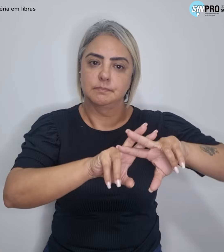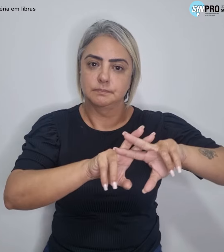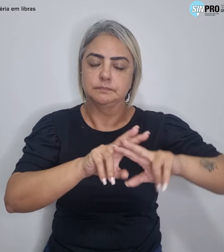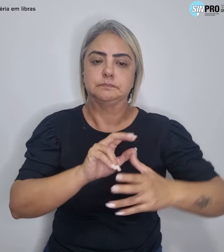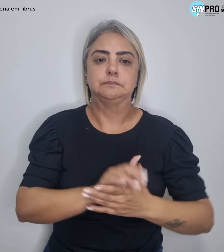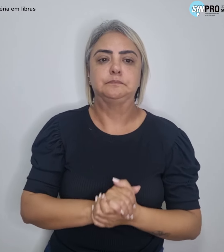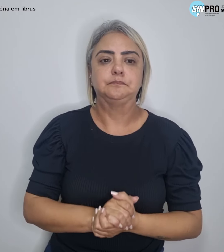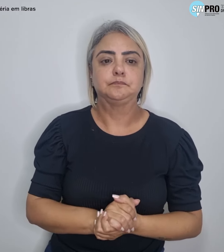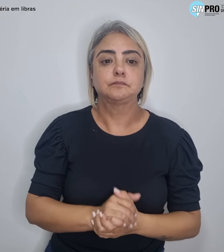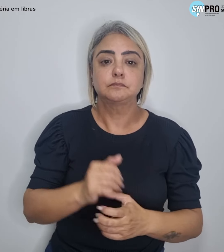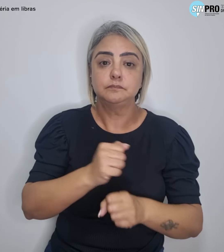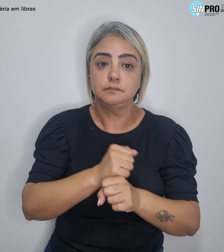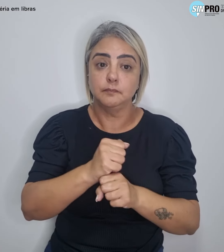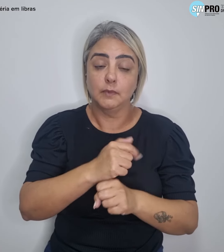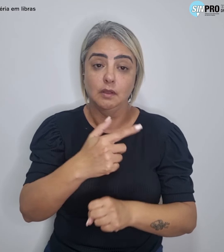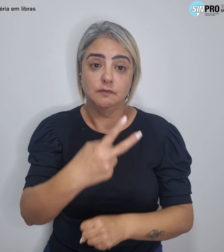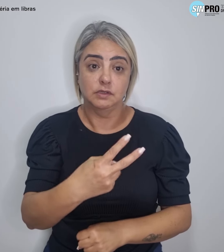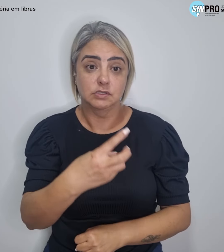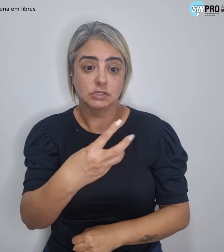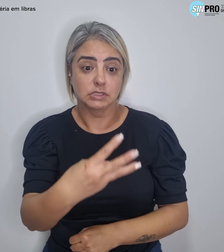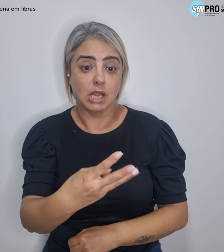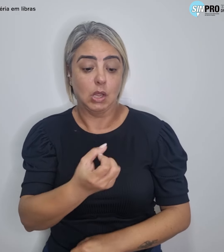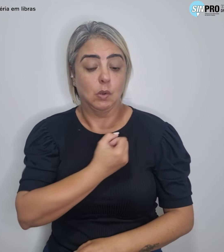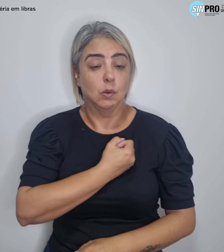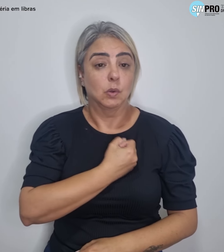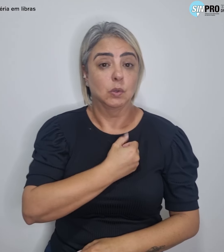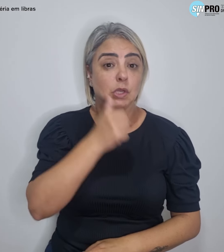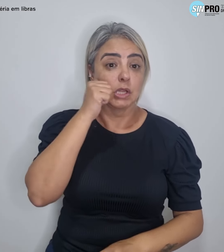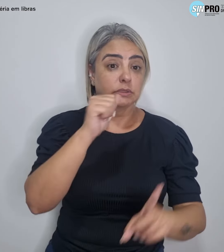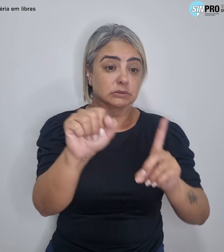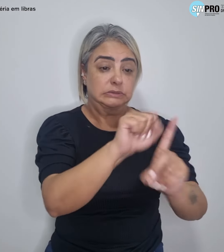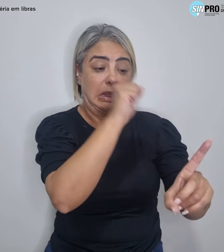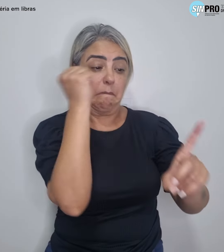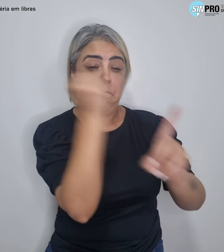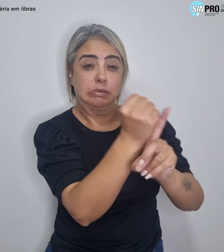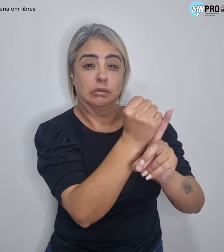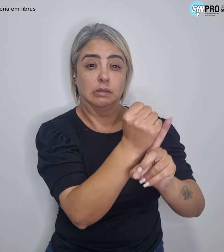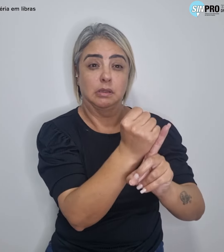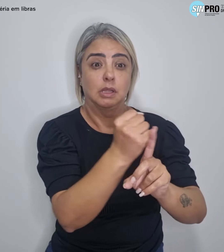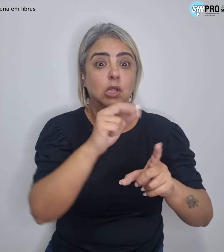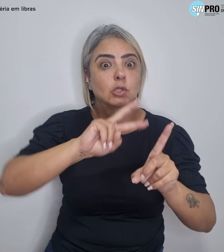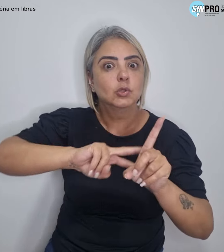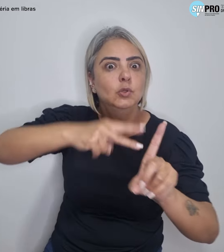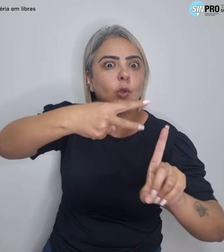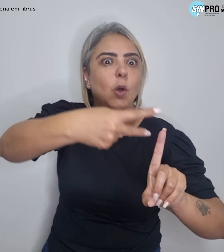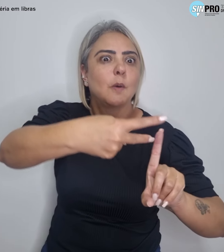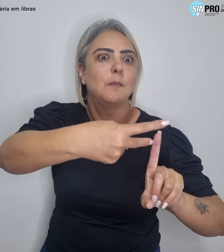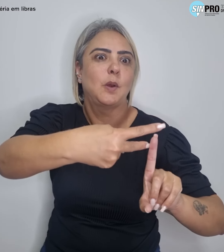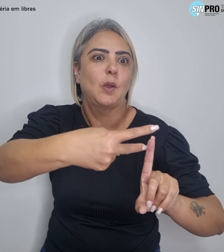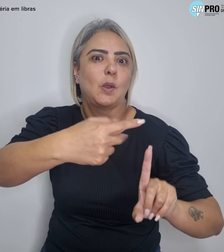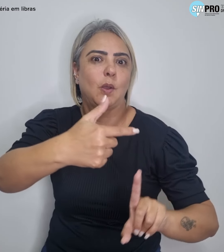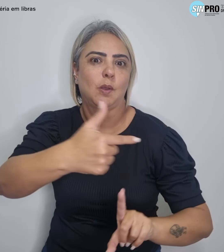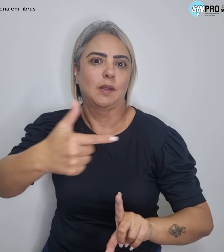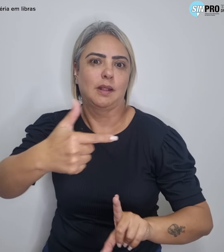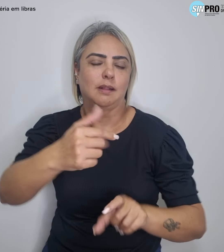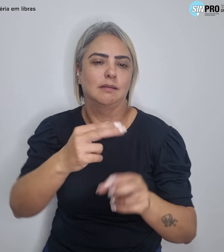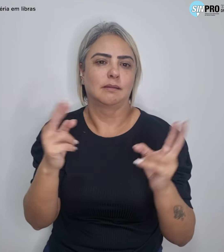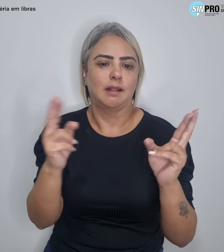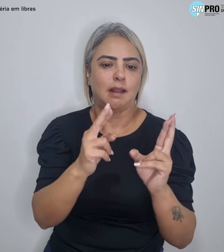Em 2023, o número de feminicídios dobrou em relação a 2022 no Distrito Federal.